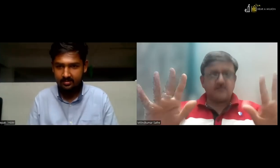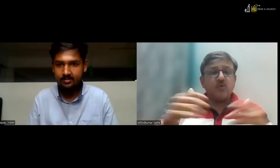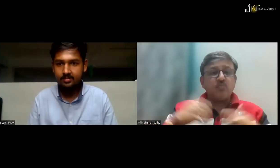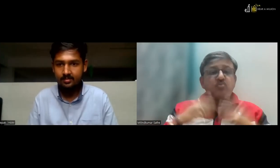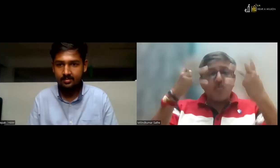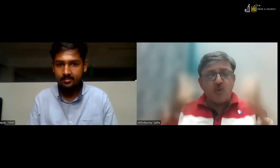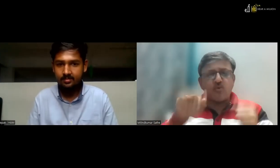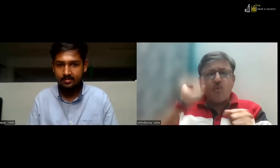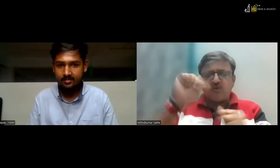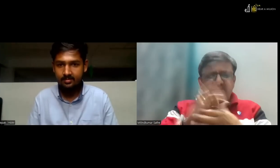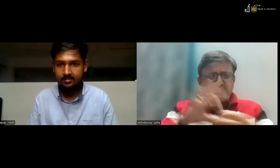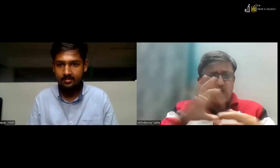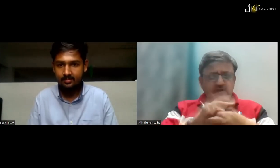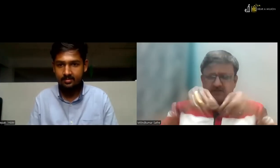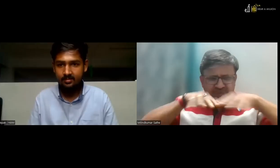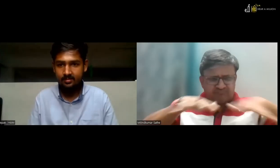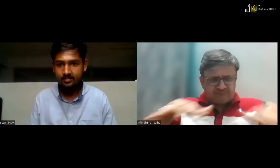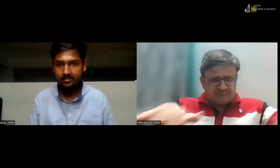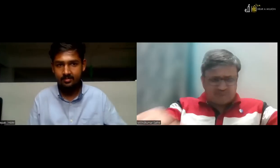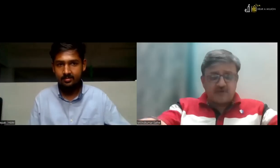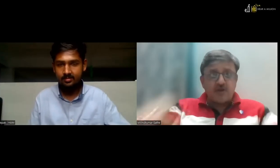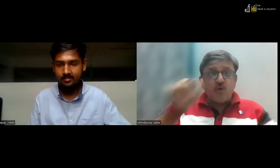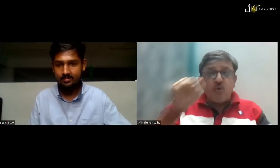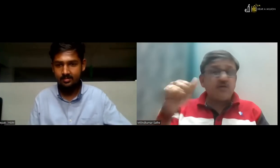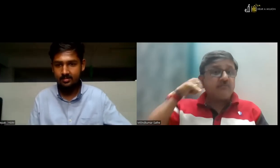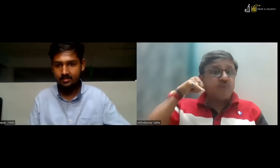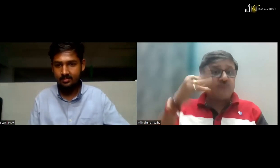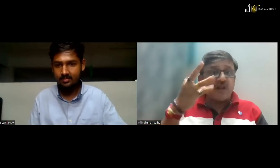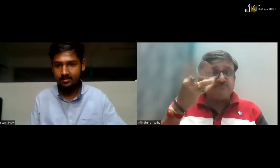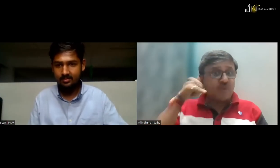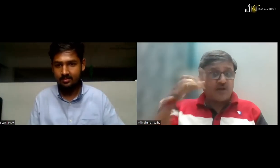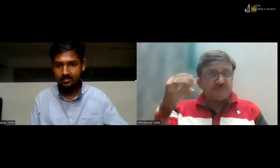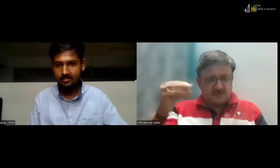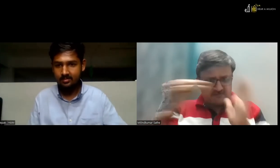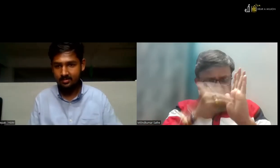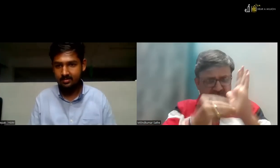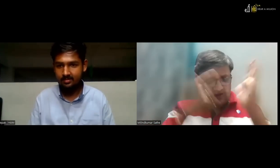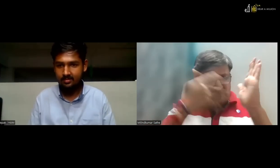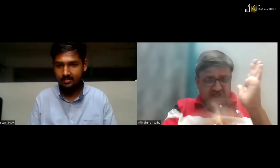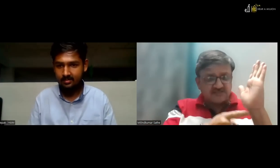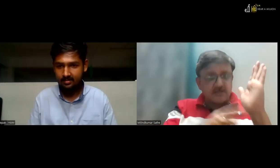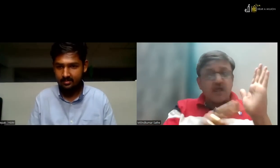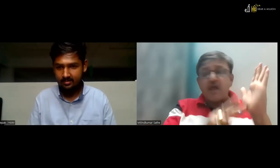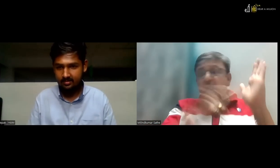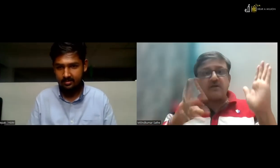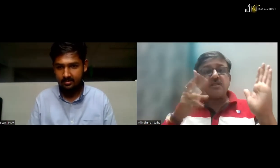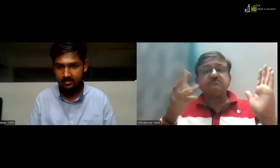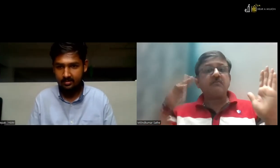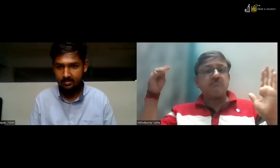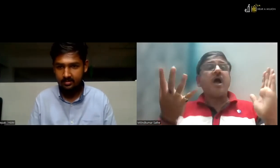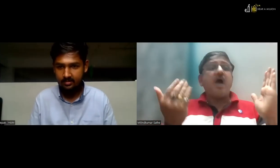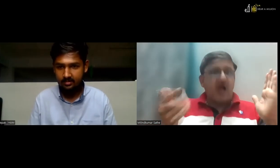बिना देना एनुलेखा आयुर्वेदिक शैम्पू में इन चारों के जो बाल बनाए हेयर फॉल कम